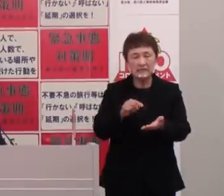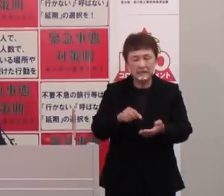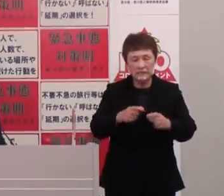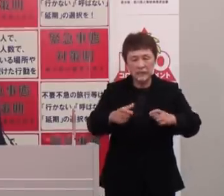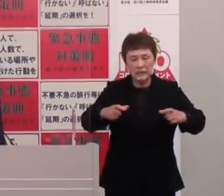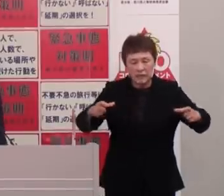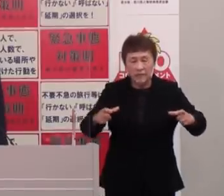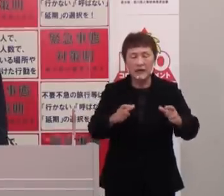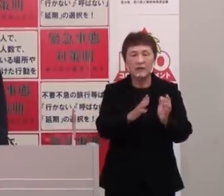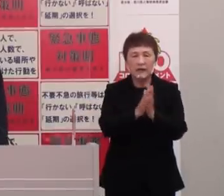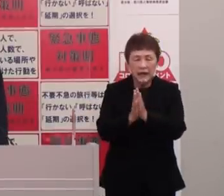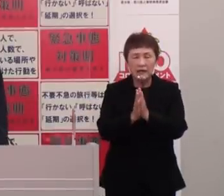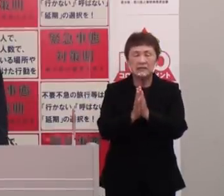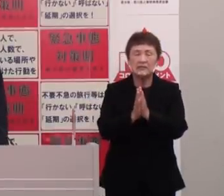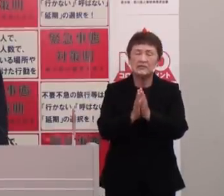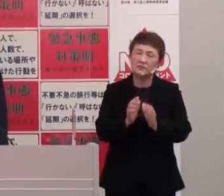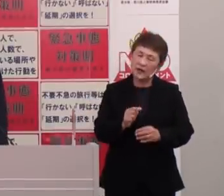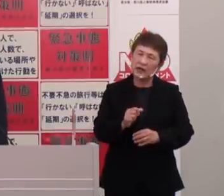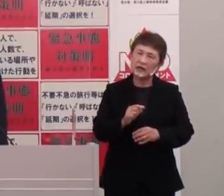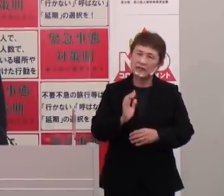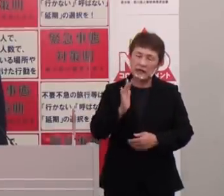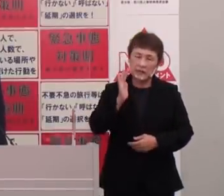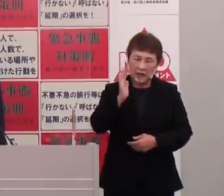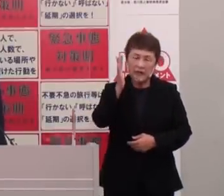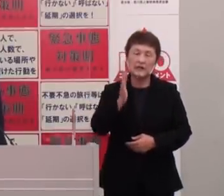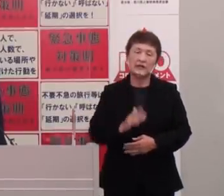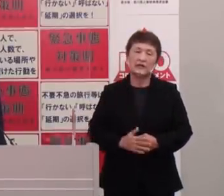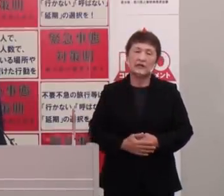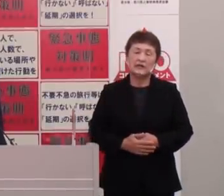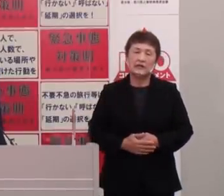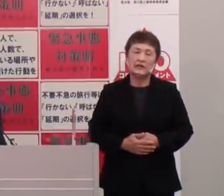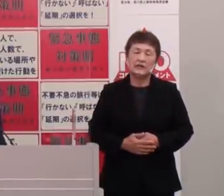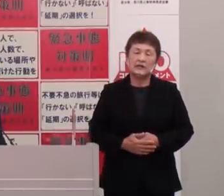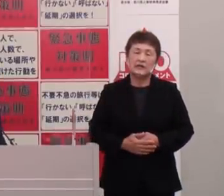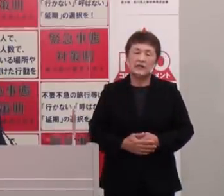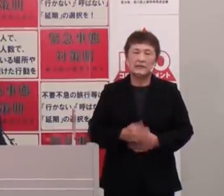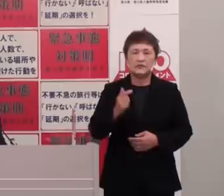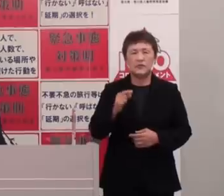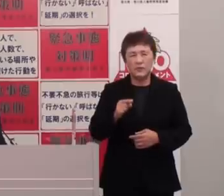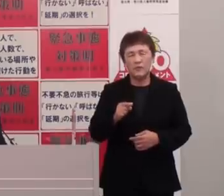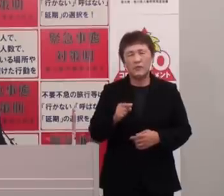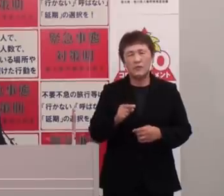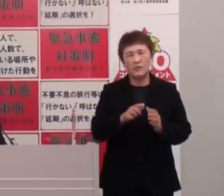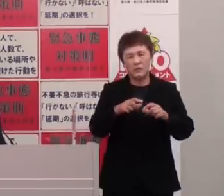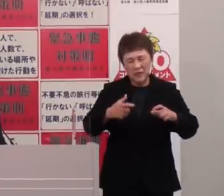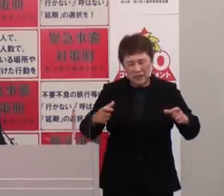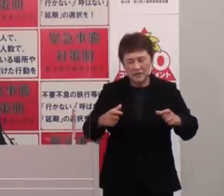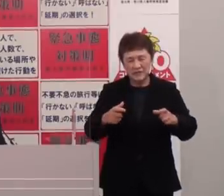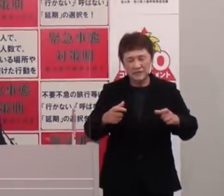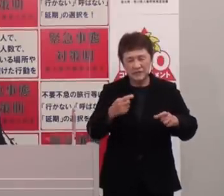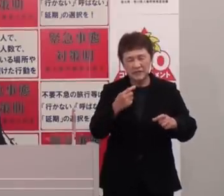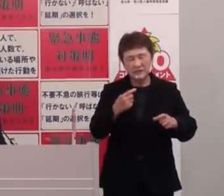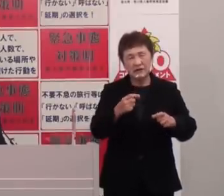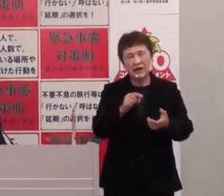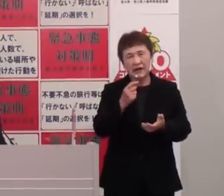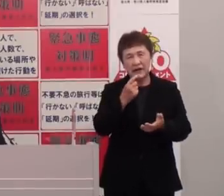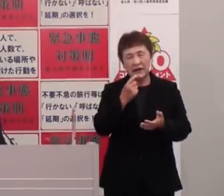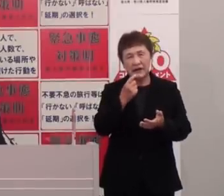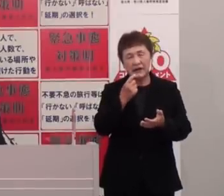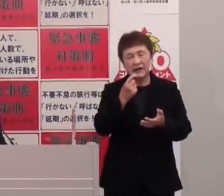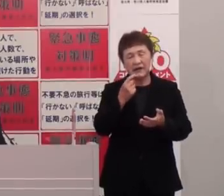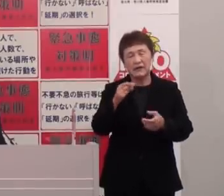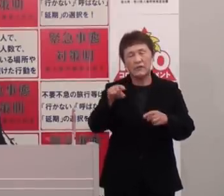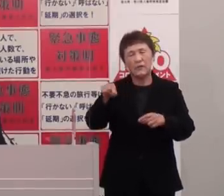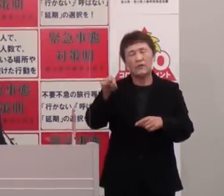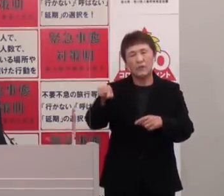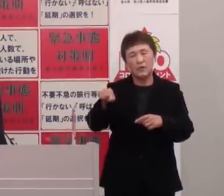増加させていく大幅な増加というものを見込むこともですね、これは一般医